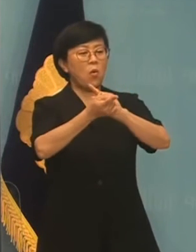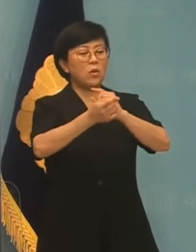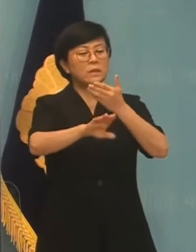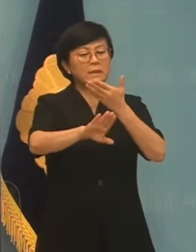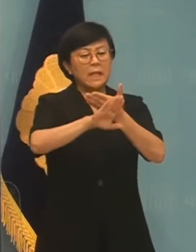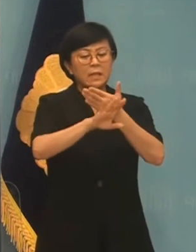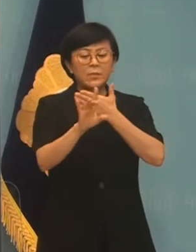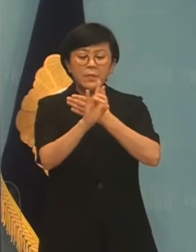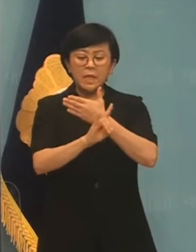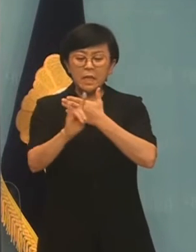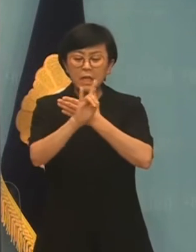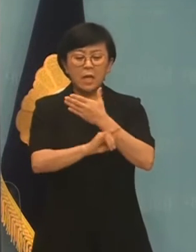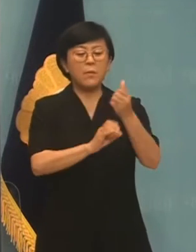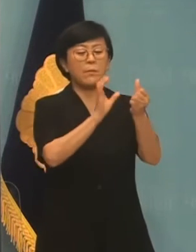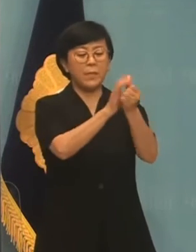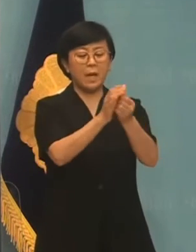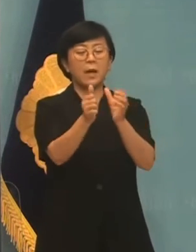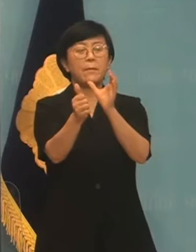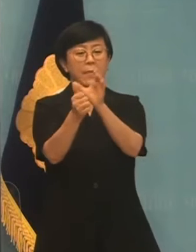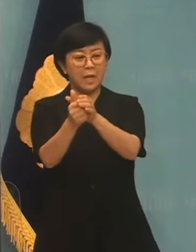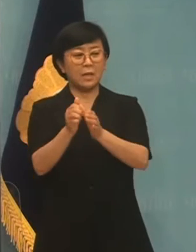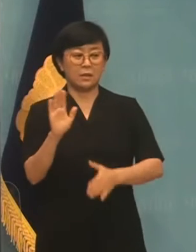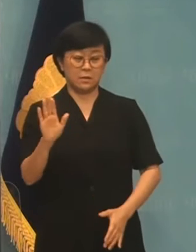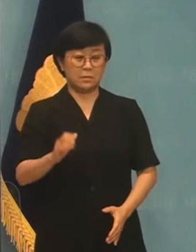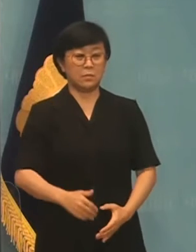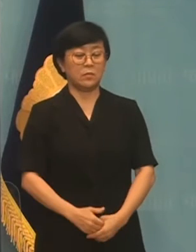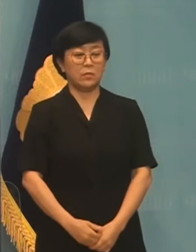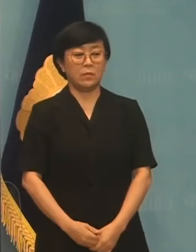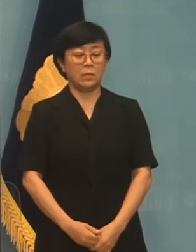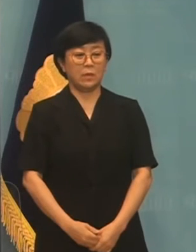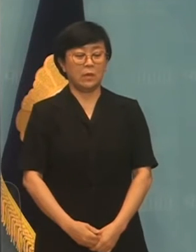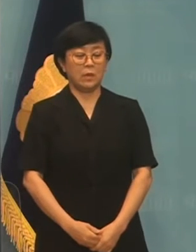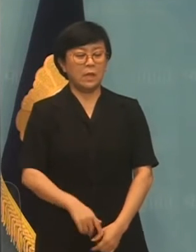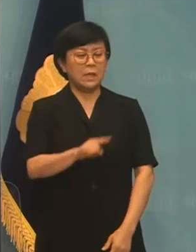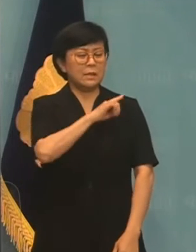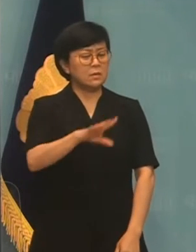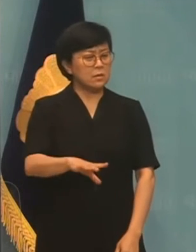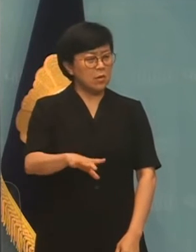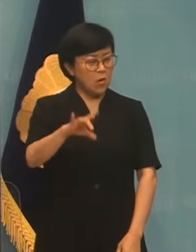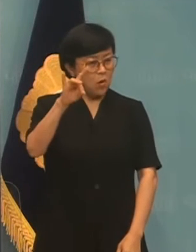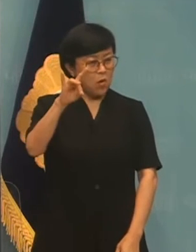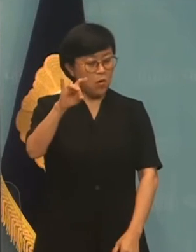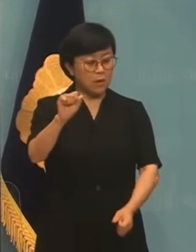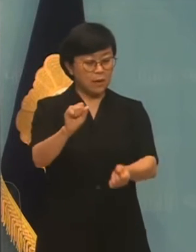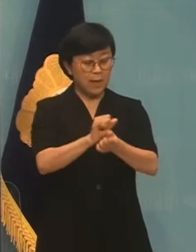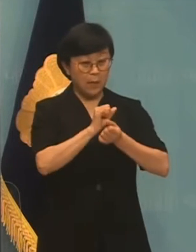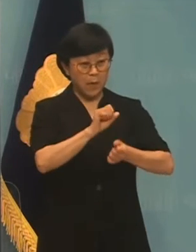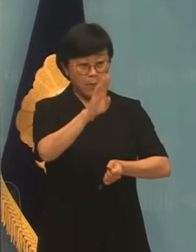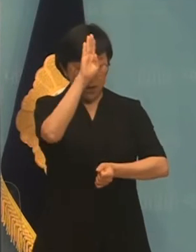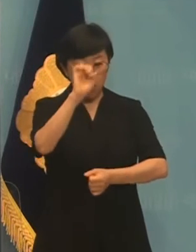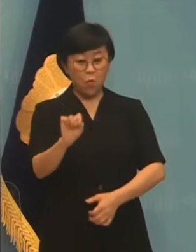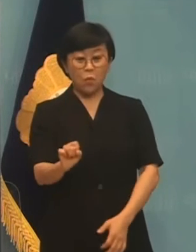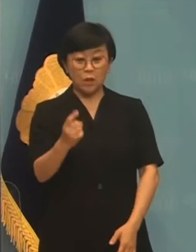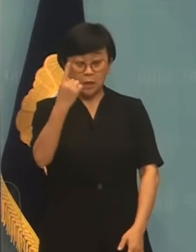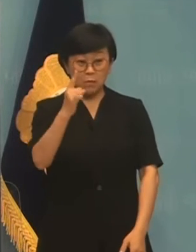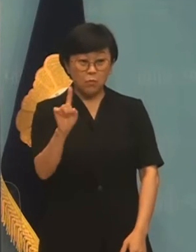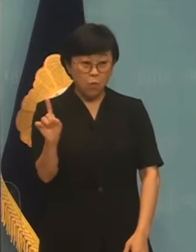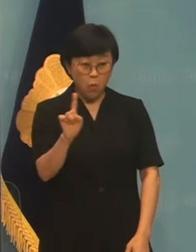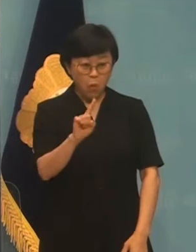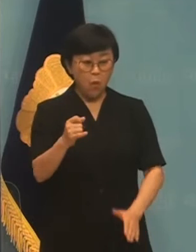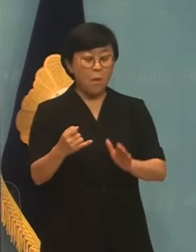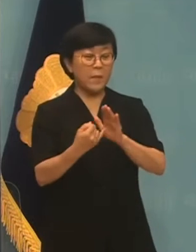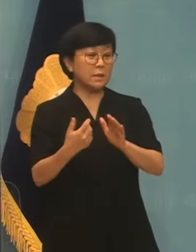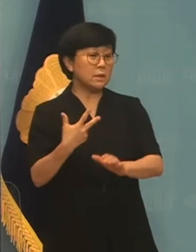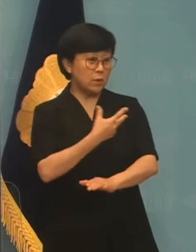해명으로 책임을 떠넘기기는 할 때도 아닙니다. 최초의 감염 원인이 어디에 있었는지, 백신